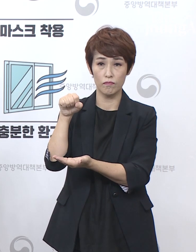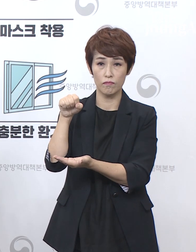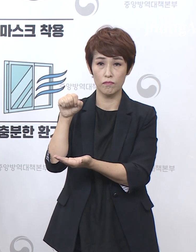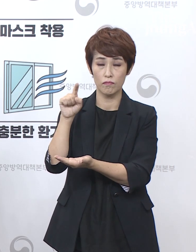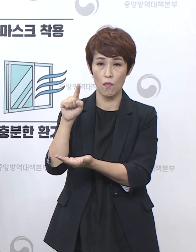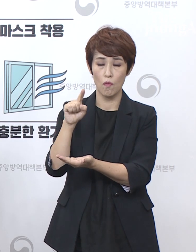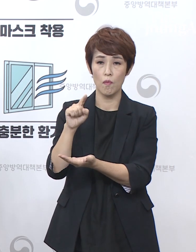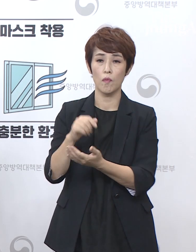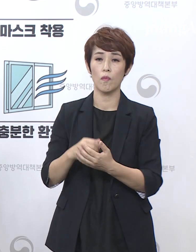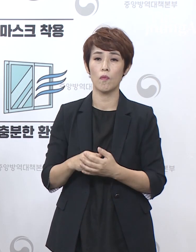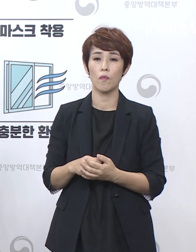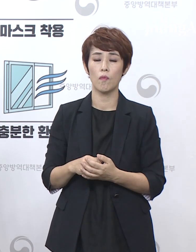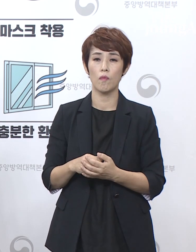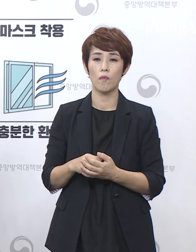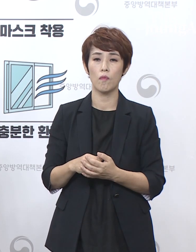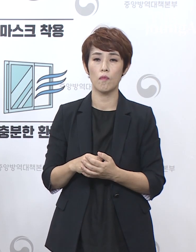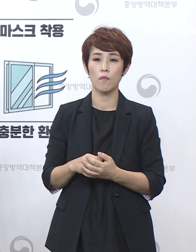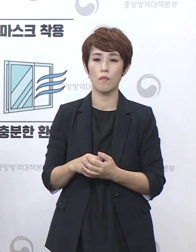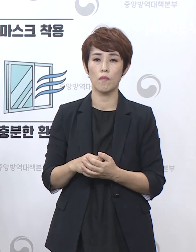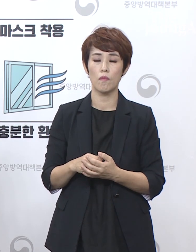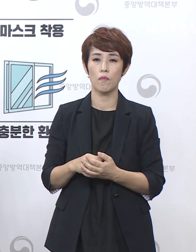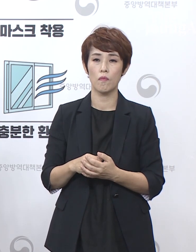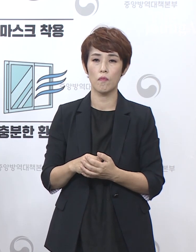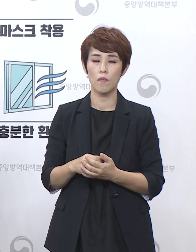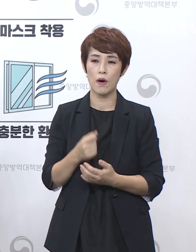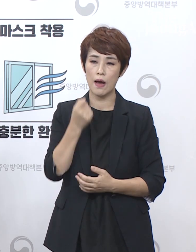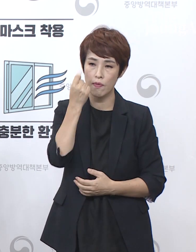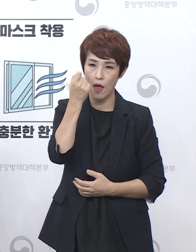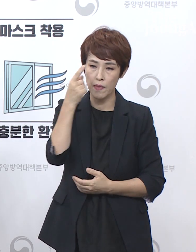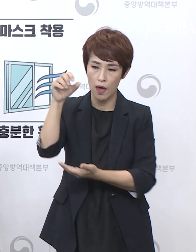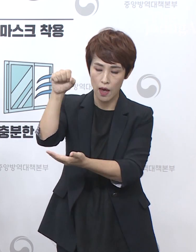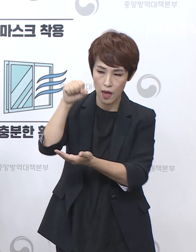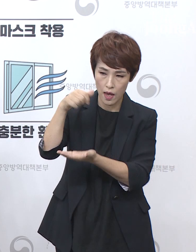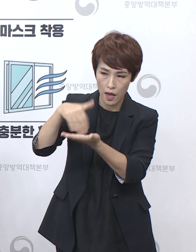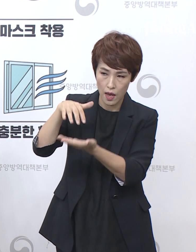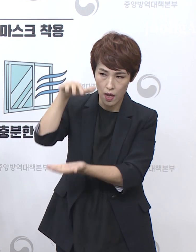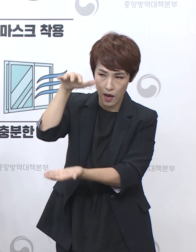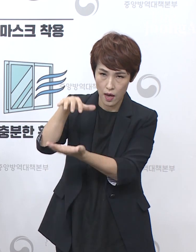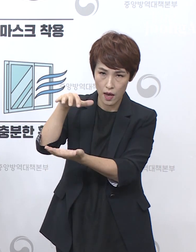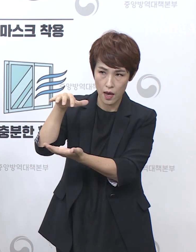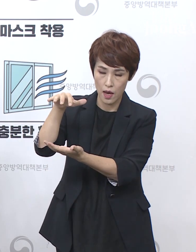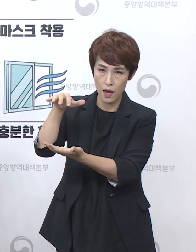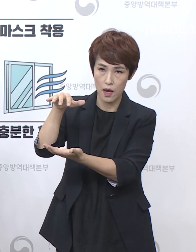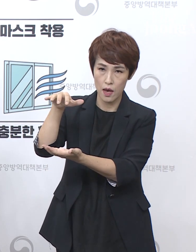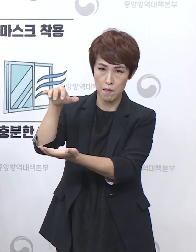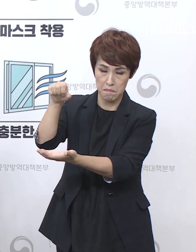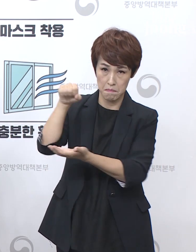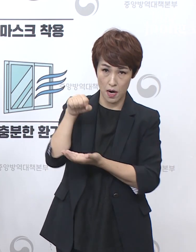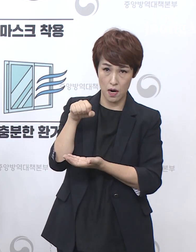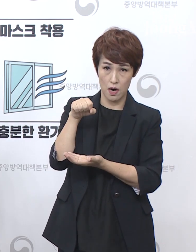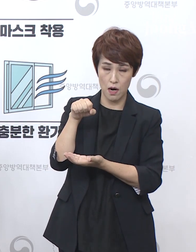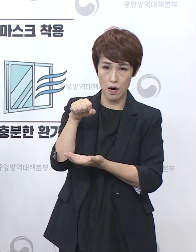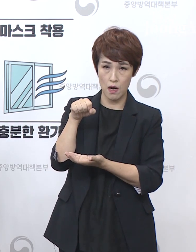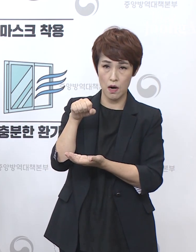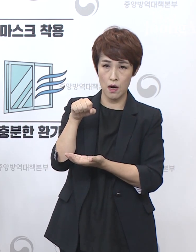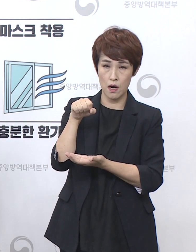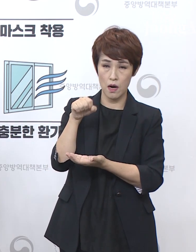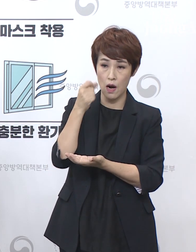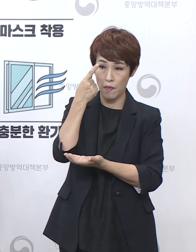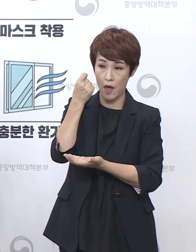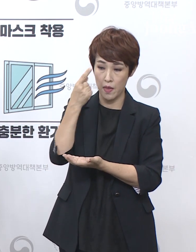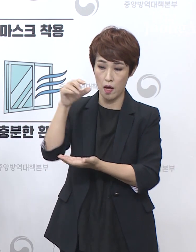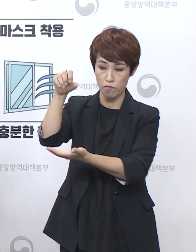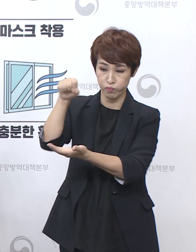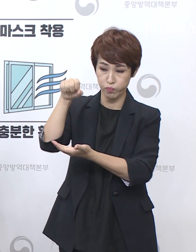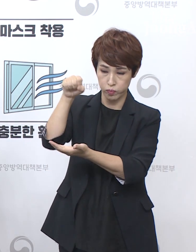분기 단위의 총량 그리고 월간 단위의 총량을 저희가 통보를 받고 그 월간 단위의